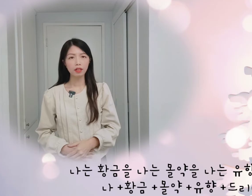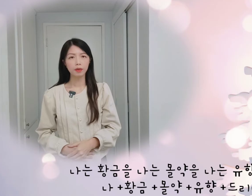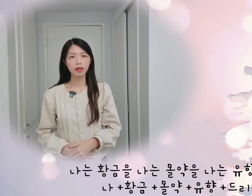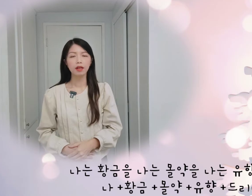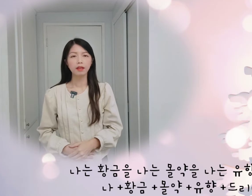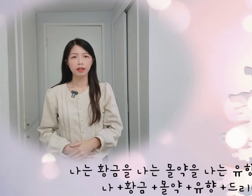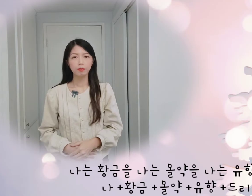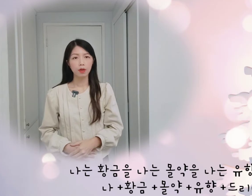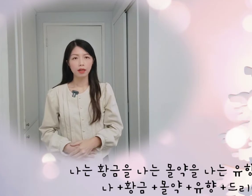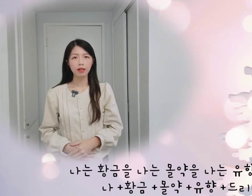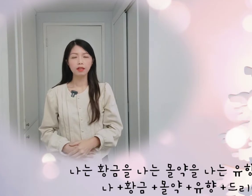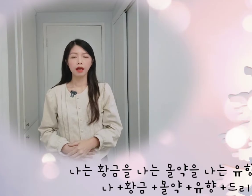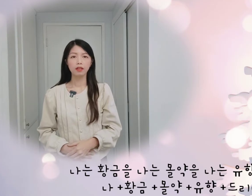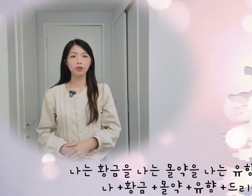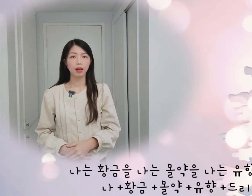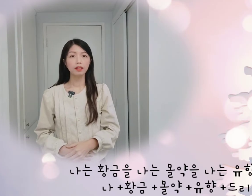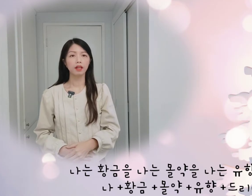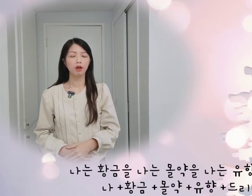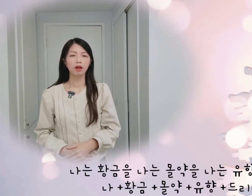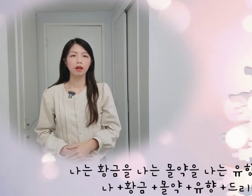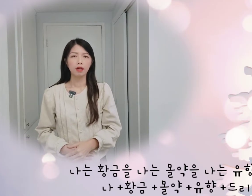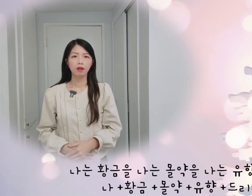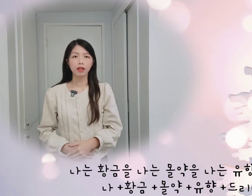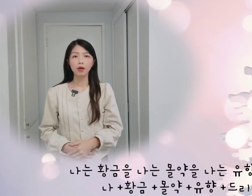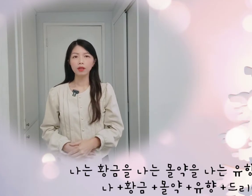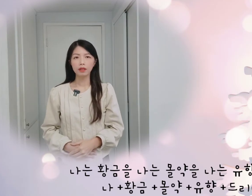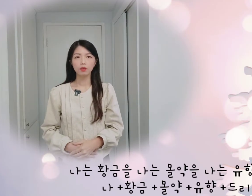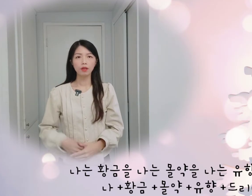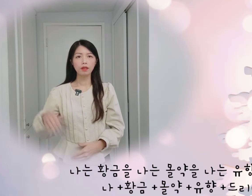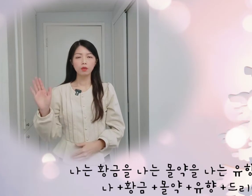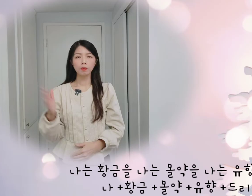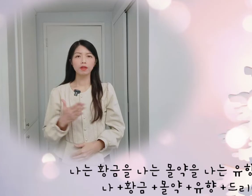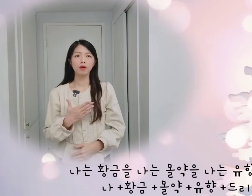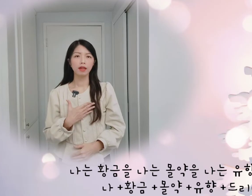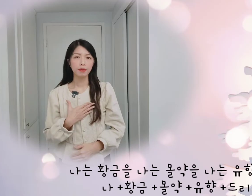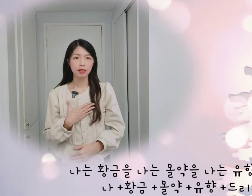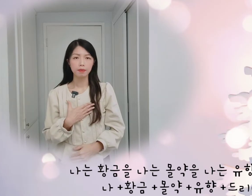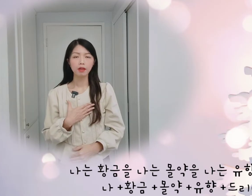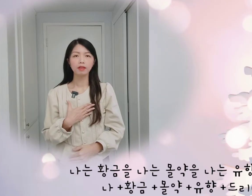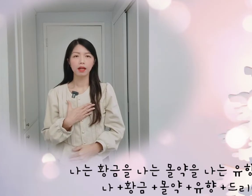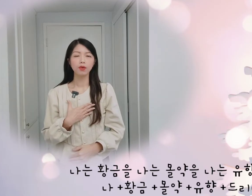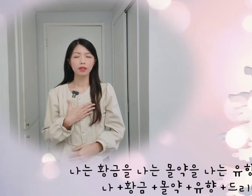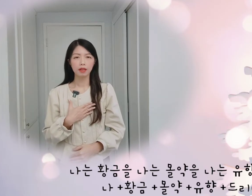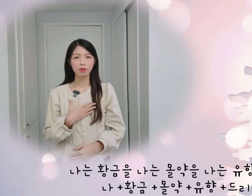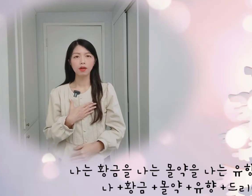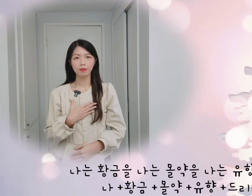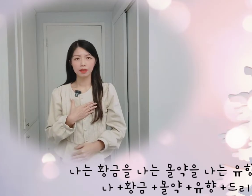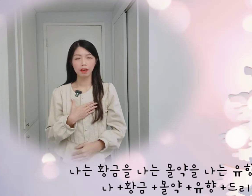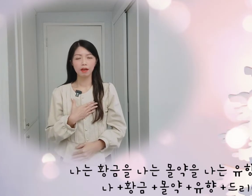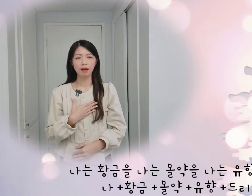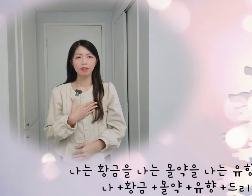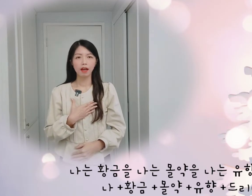나는 황금을, 나는 몰약을, 나는 유향을 드려. 나라고 하는 뜻의 수어는 손 펴서 가슴에 대시면 나라고 하는 뜻의